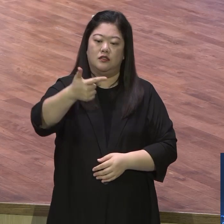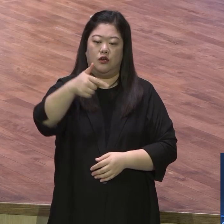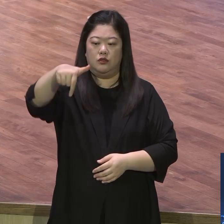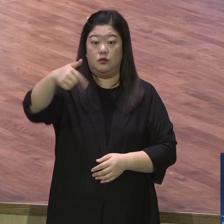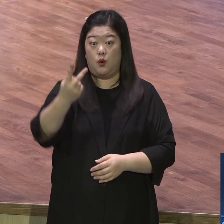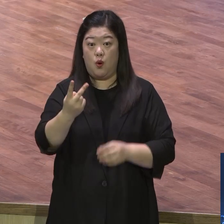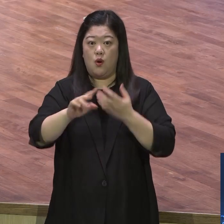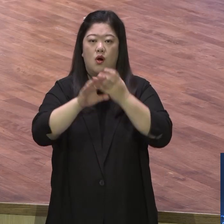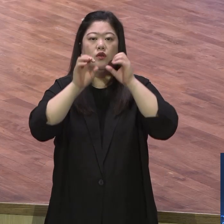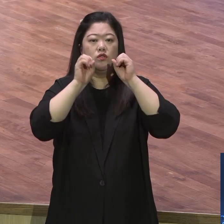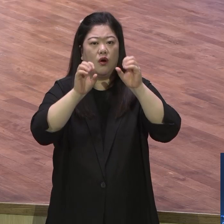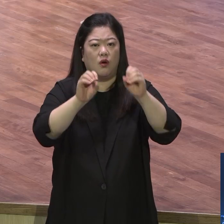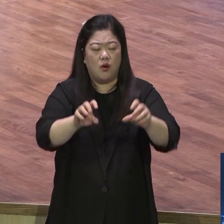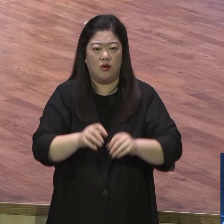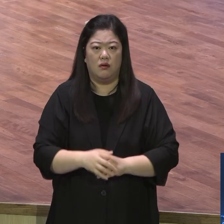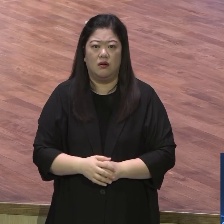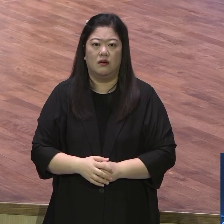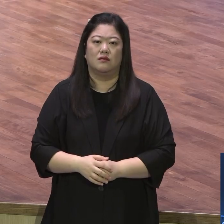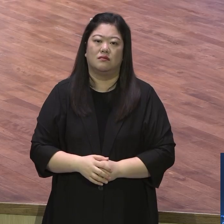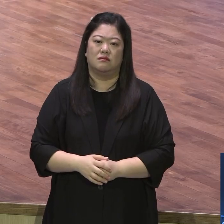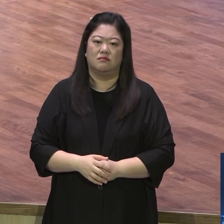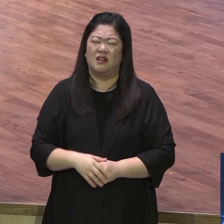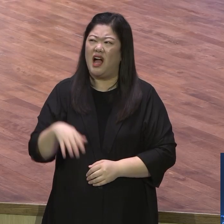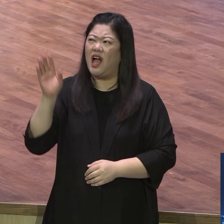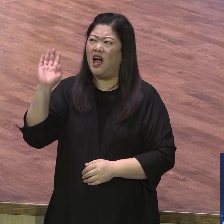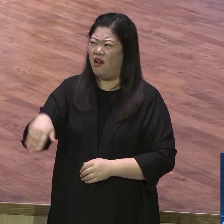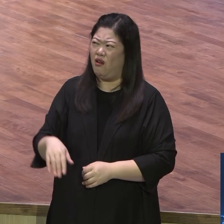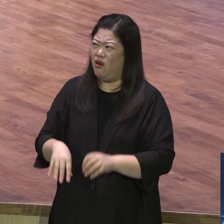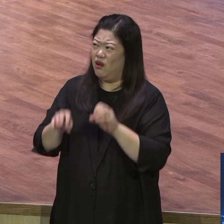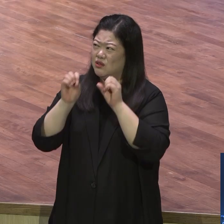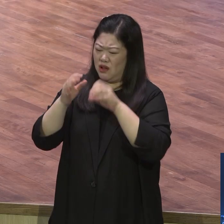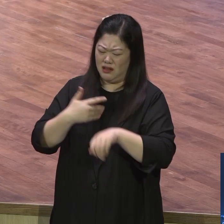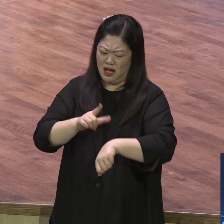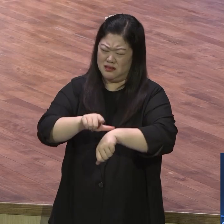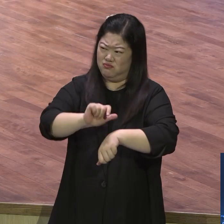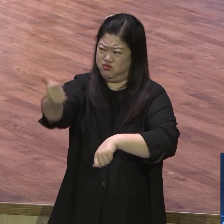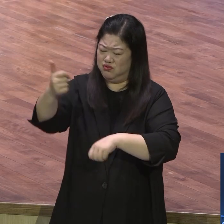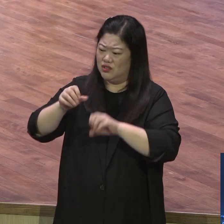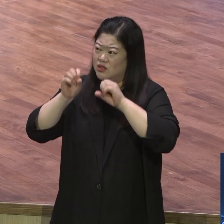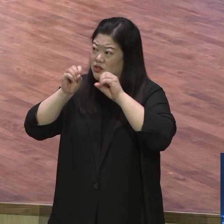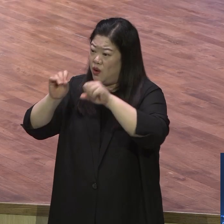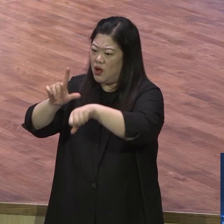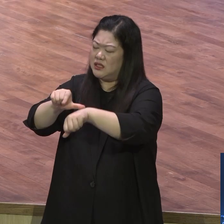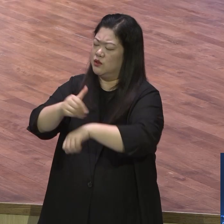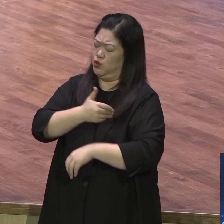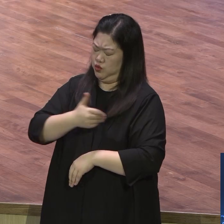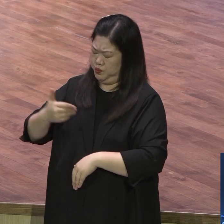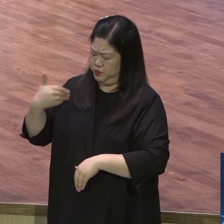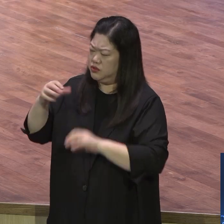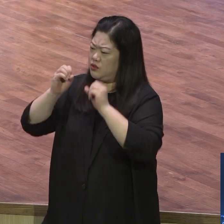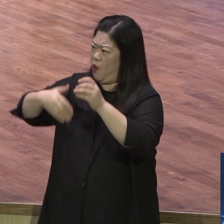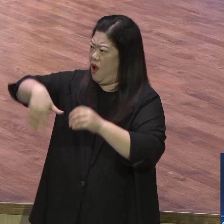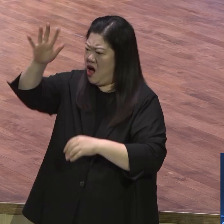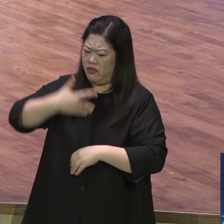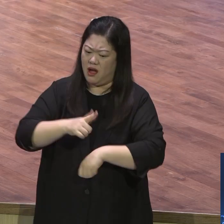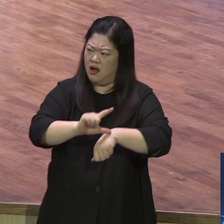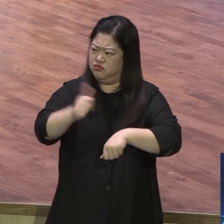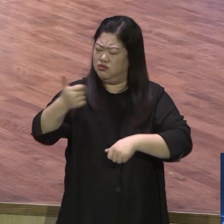전도는 무식한 사람이 할 일 없는 사람이 전도는 그렇게 별난 사람이 합니까